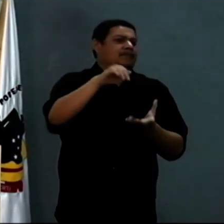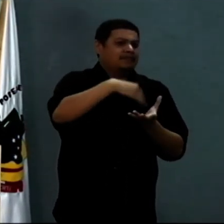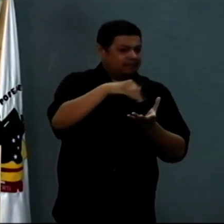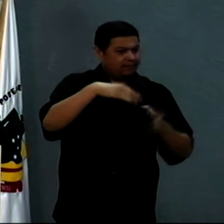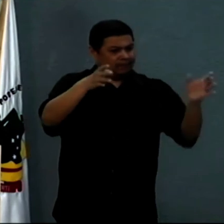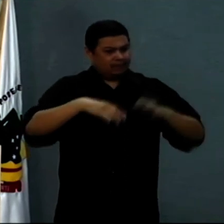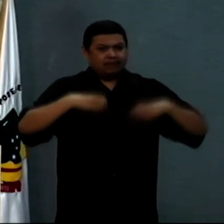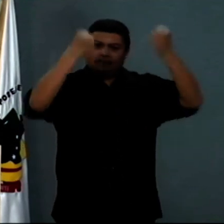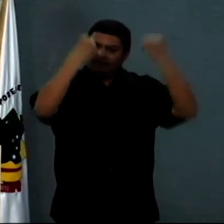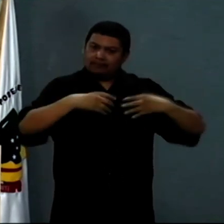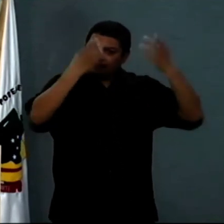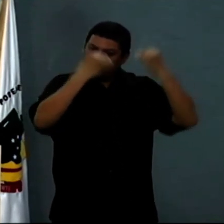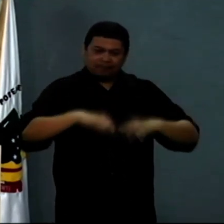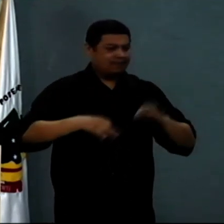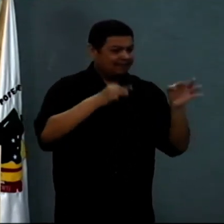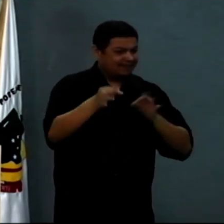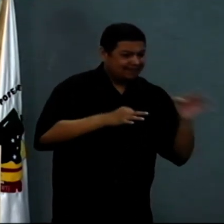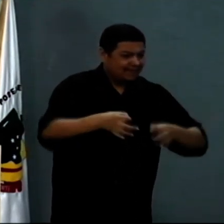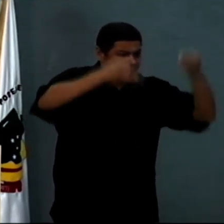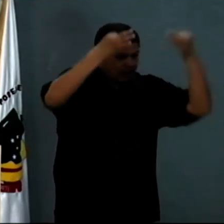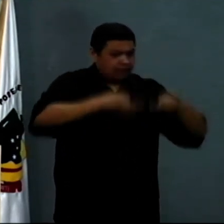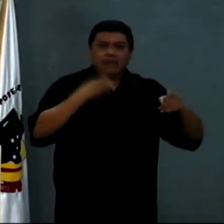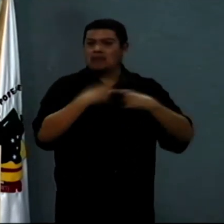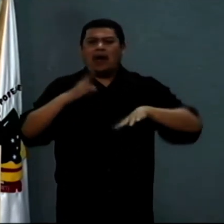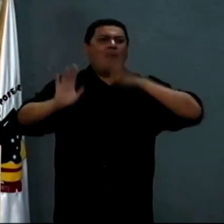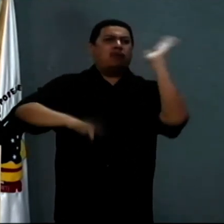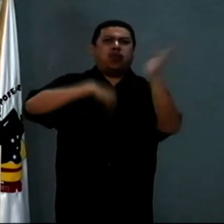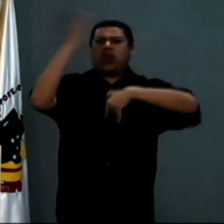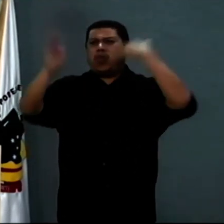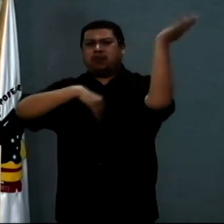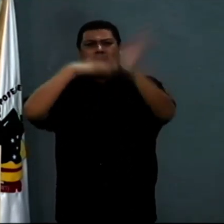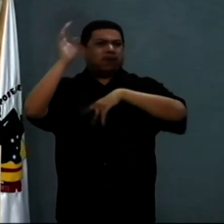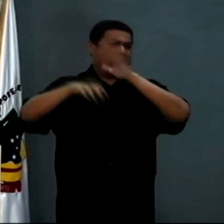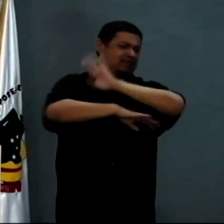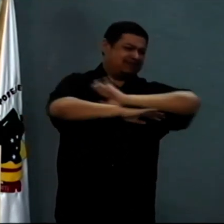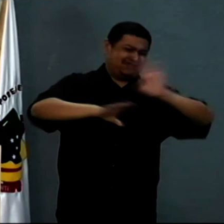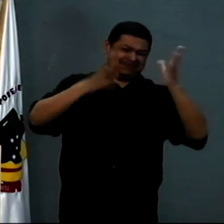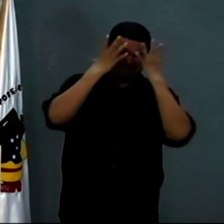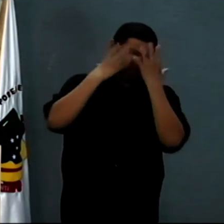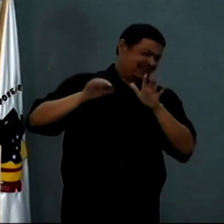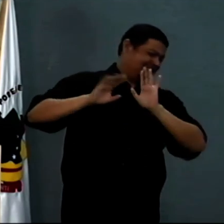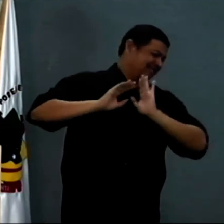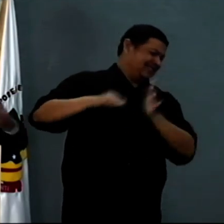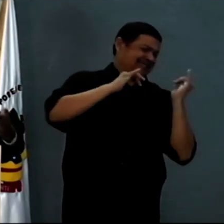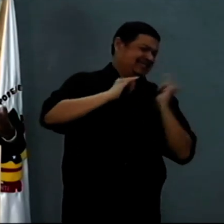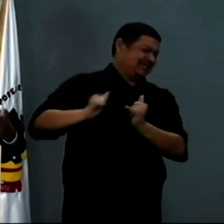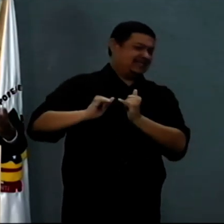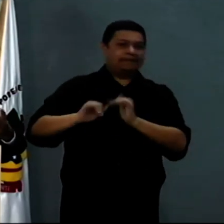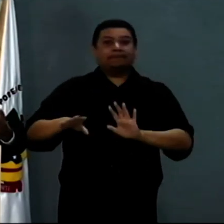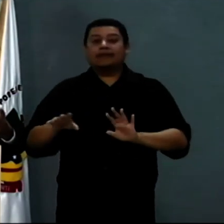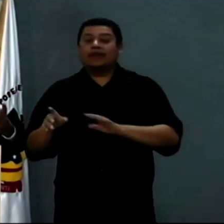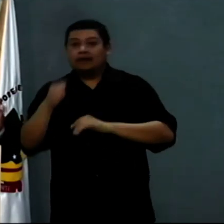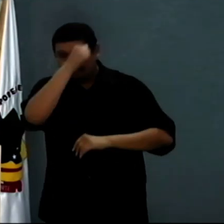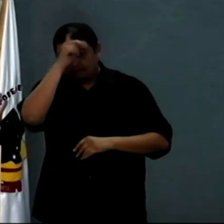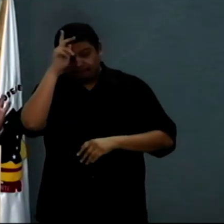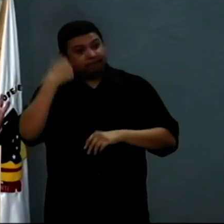em ordem. Está muito bagunçado, prefeita. Só está deixando bagunçado demais. A senhora tem que chamar,